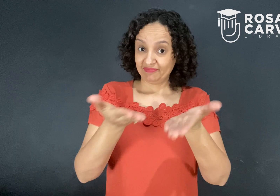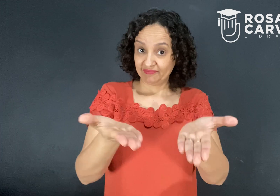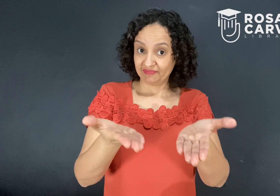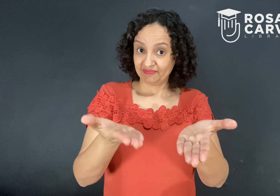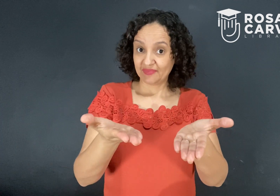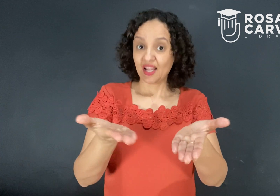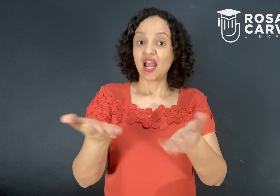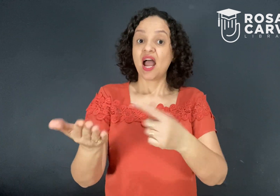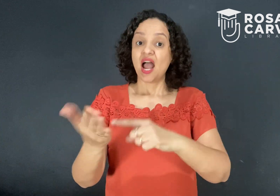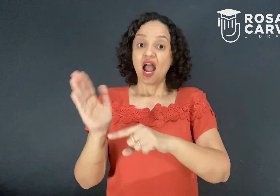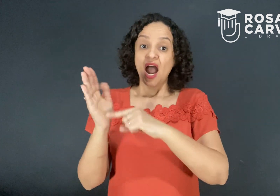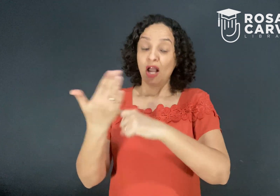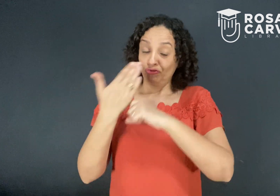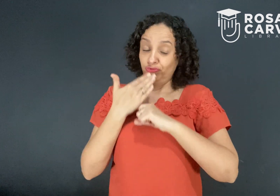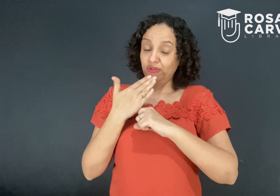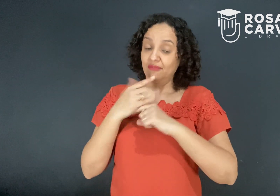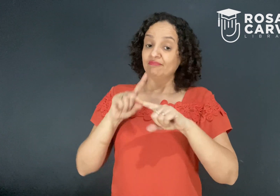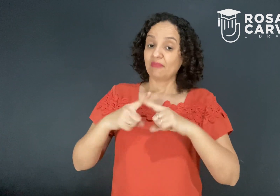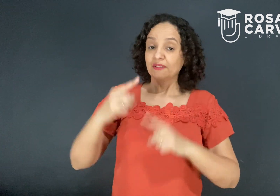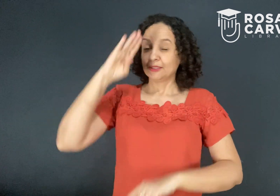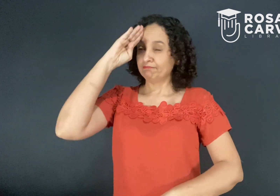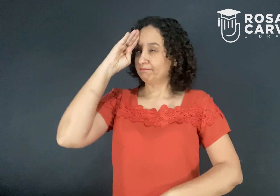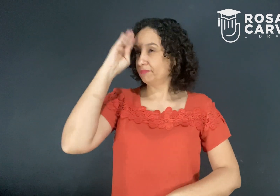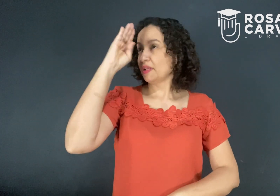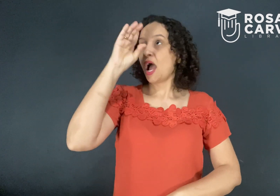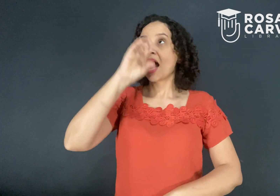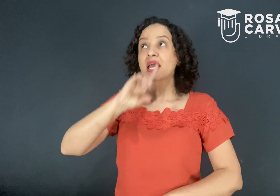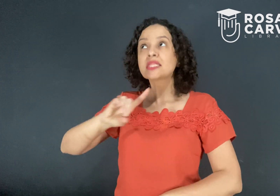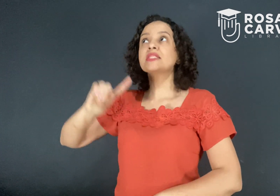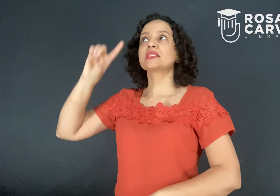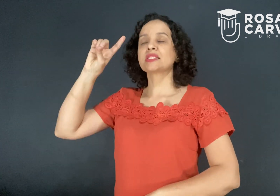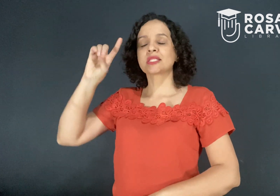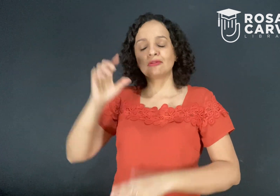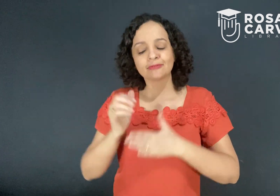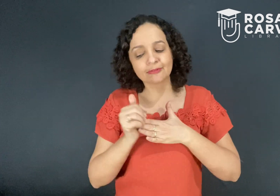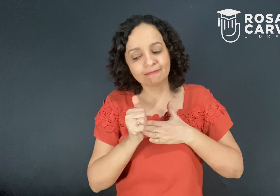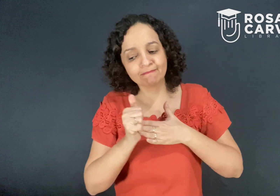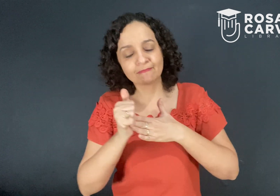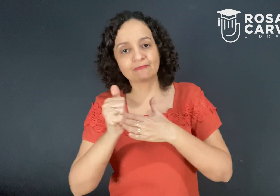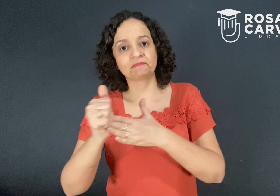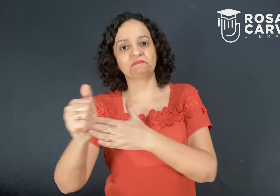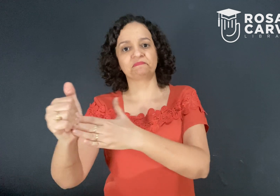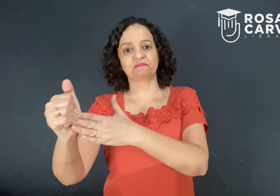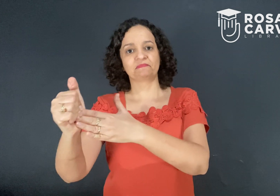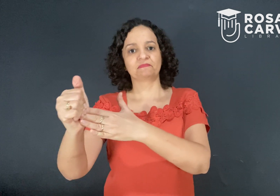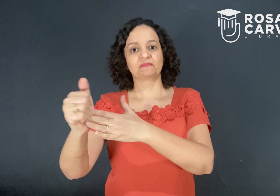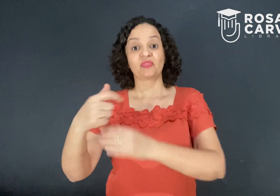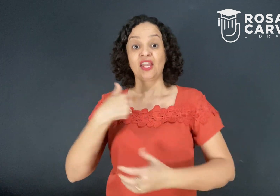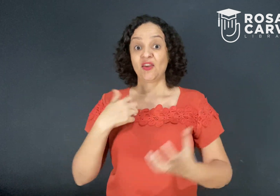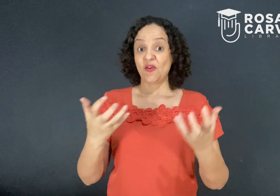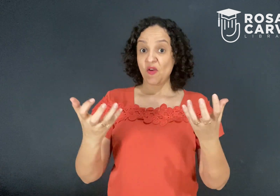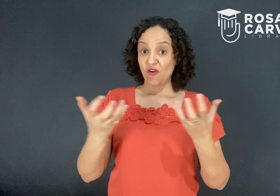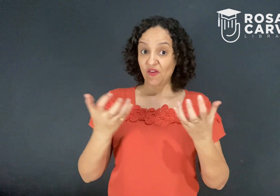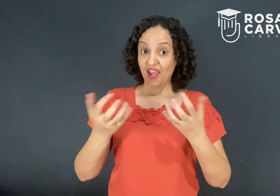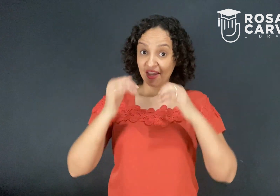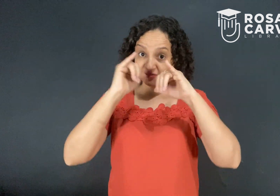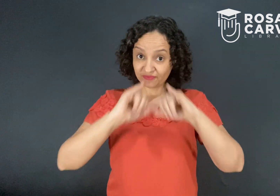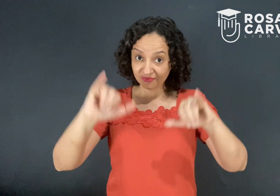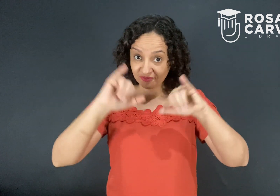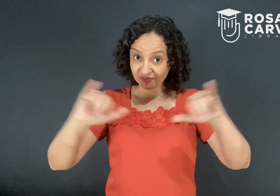cuidado comigo, mas eu creio que é as mãos de Deus que conduziu todo esse processo. E eu quero